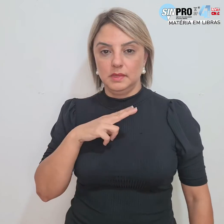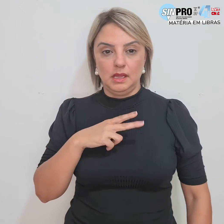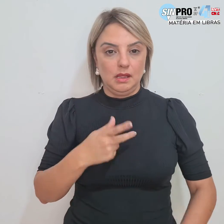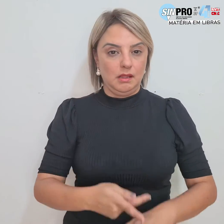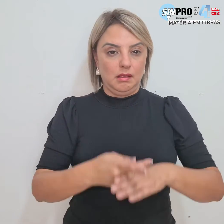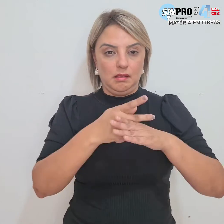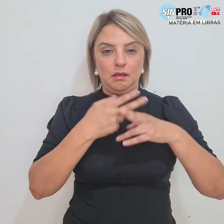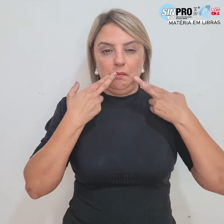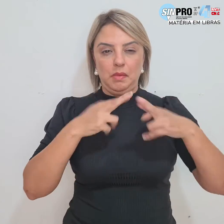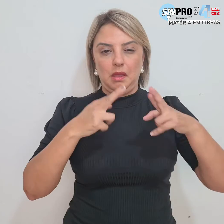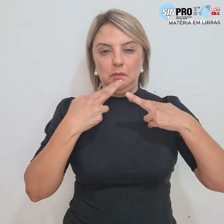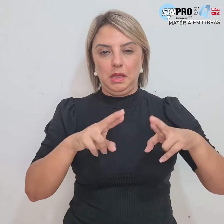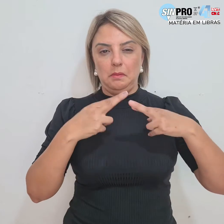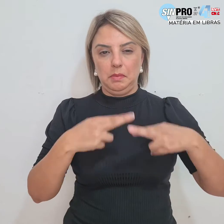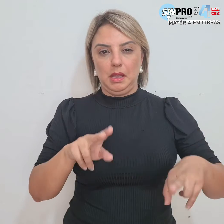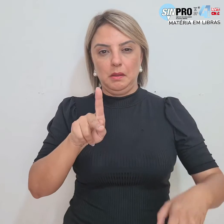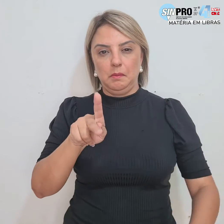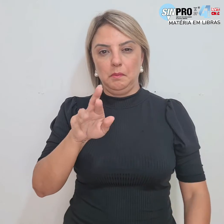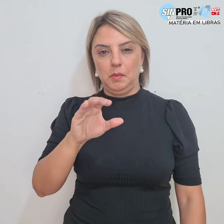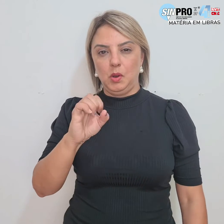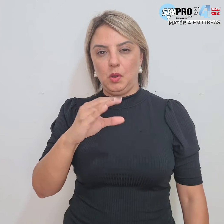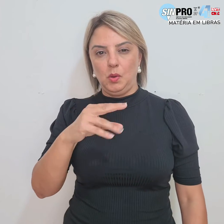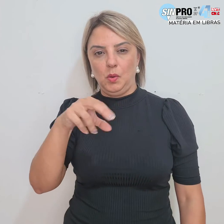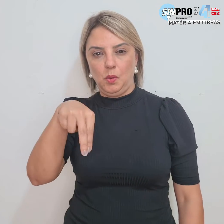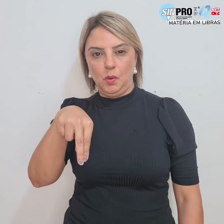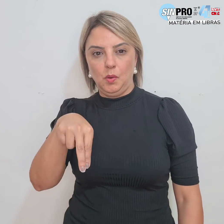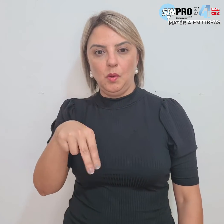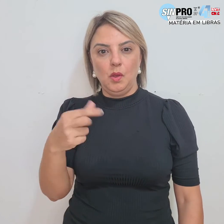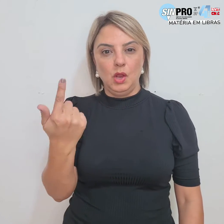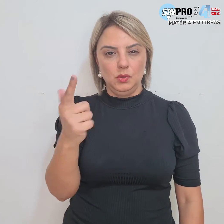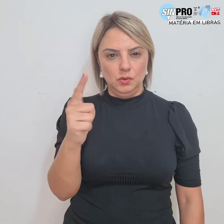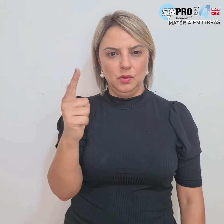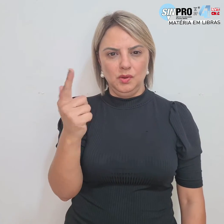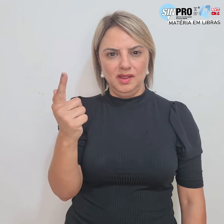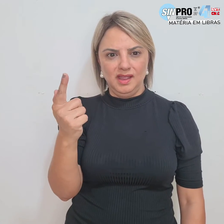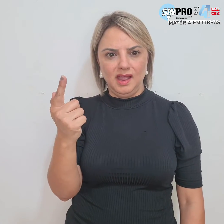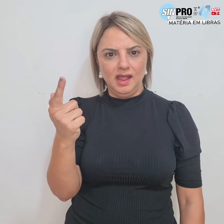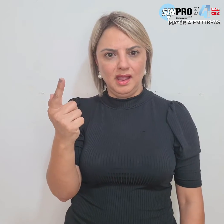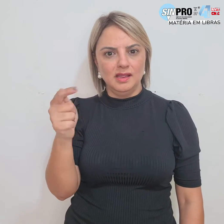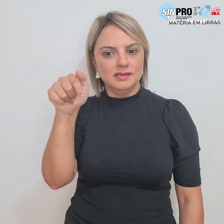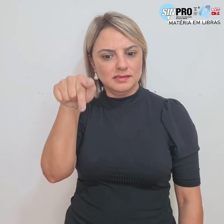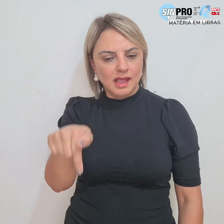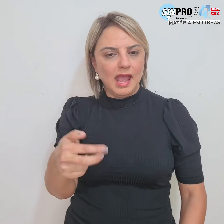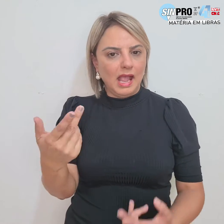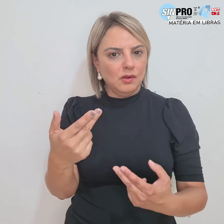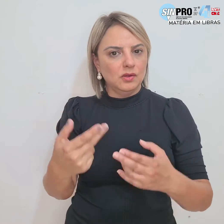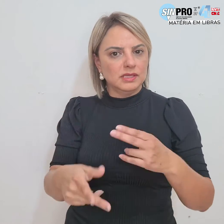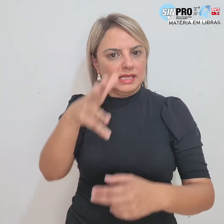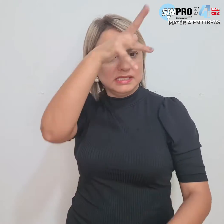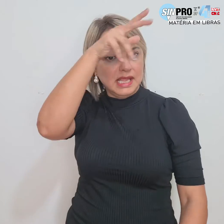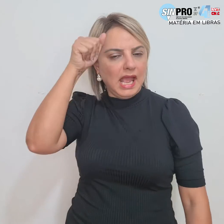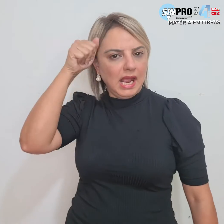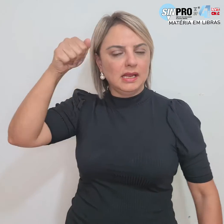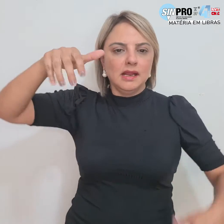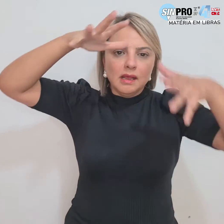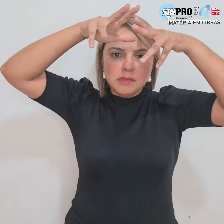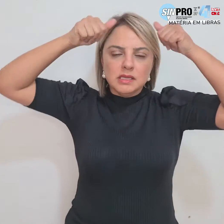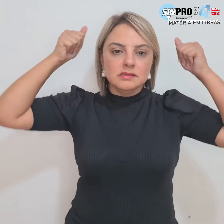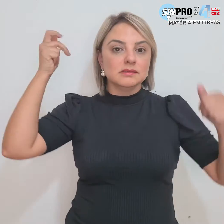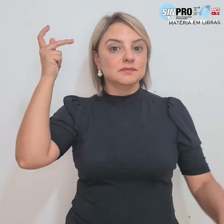privatizadas são campeãs de reclamação no PROCON. A situação em Goiás também é presente no Acre,